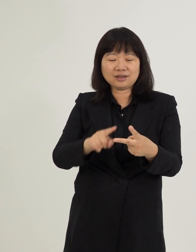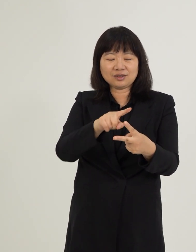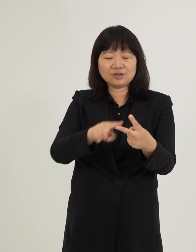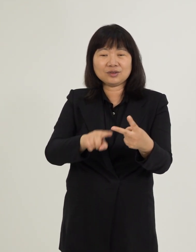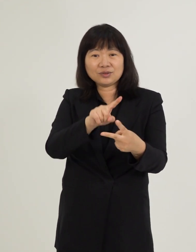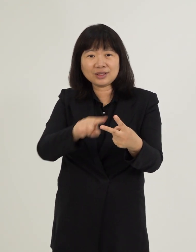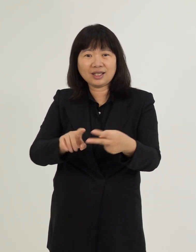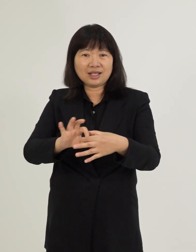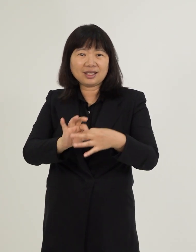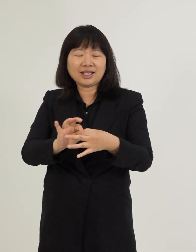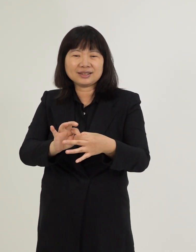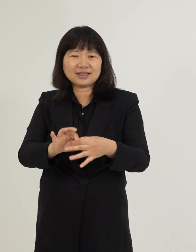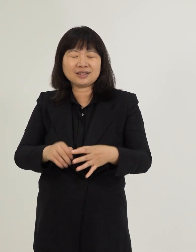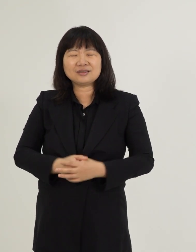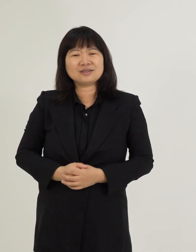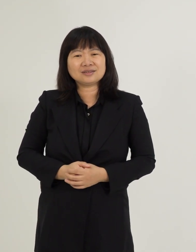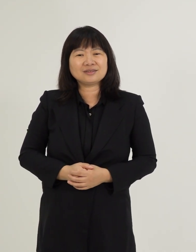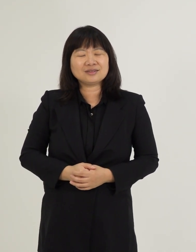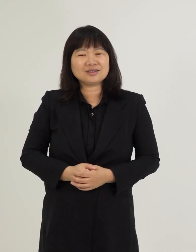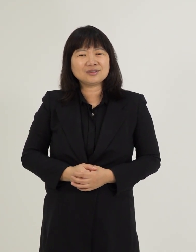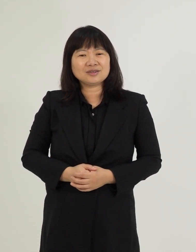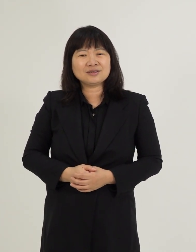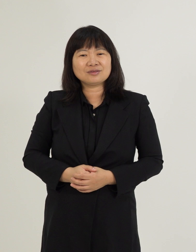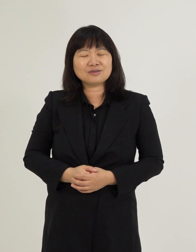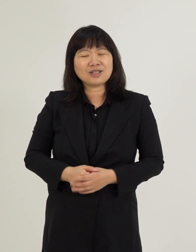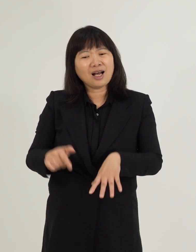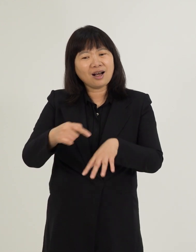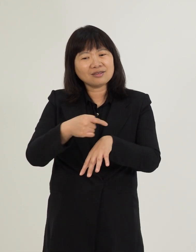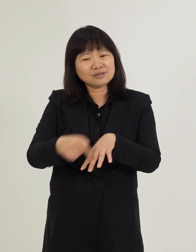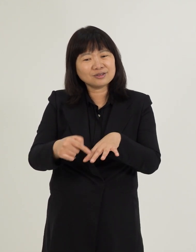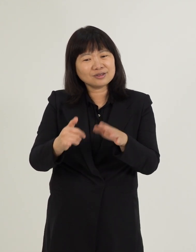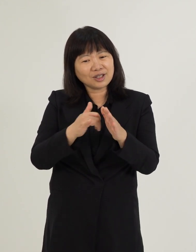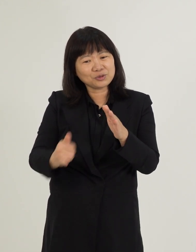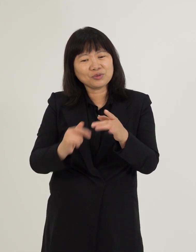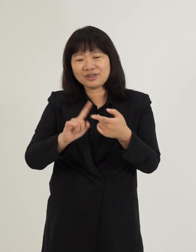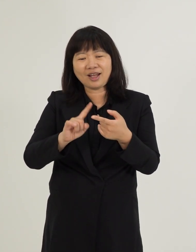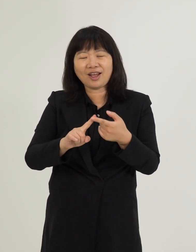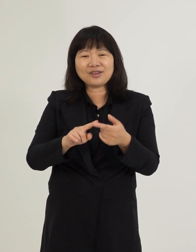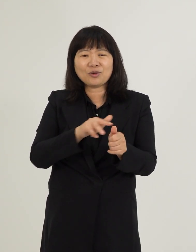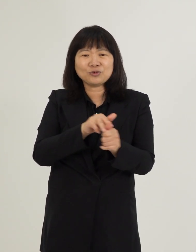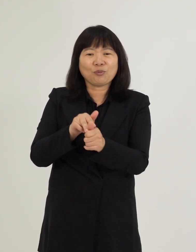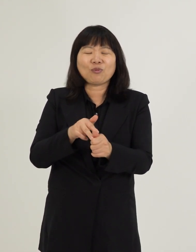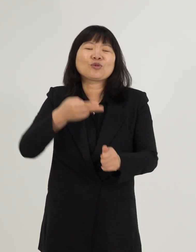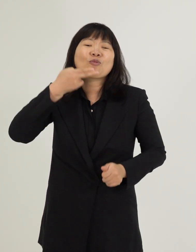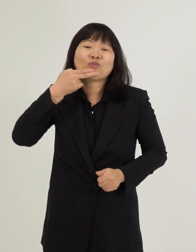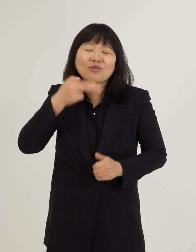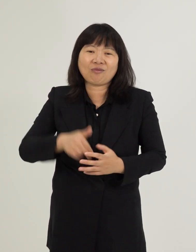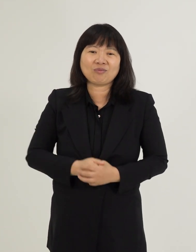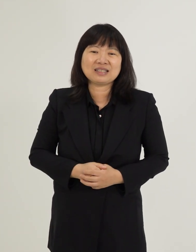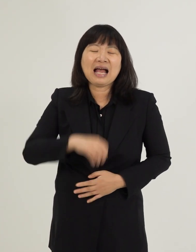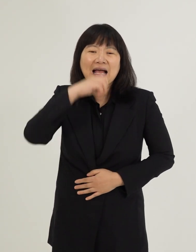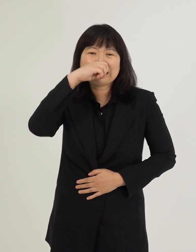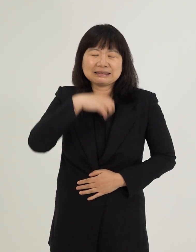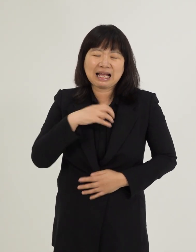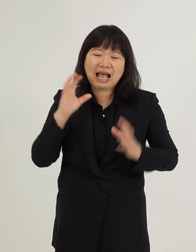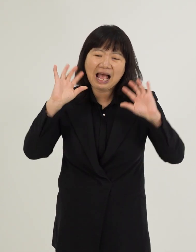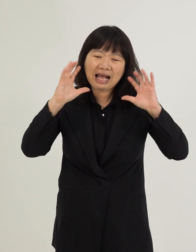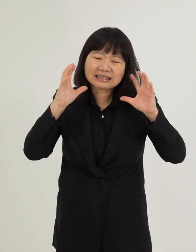관계는 생물학적인 친자인지 그거는 성경이 말하지 않아요. 그냥 어린